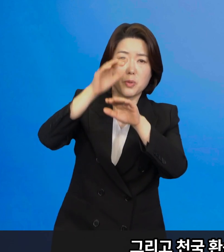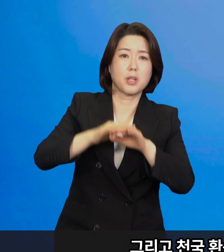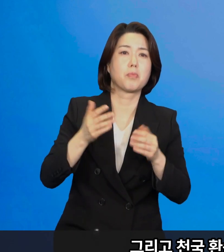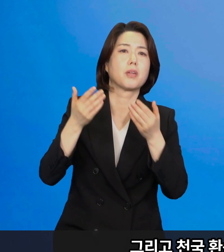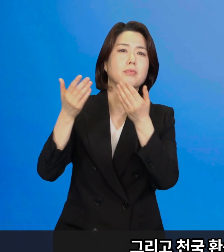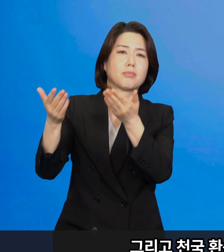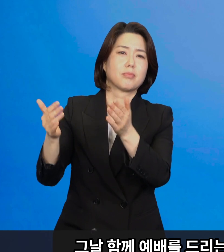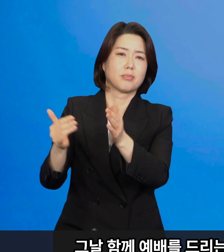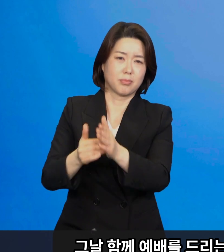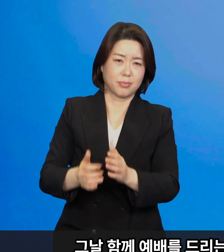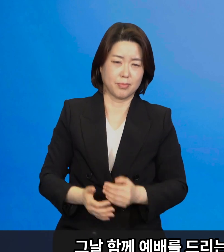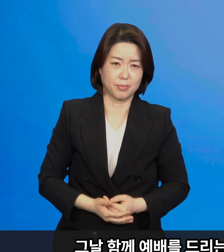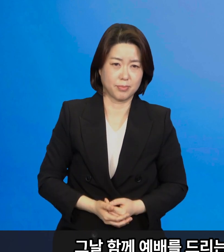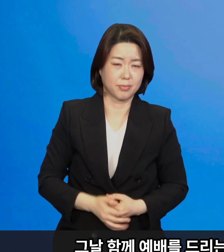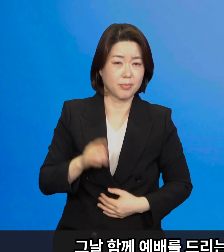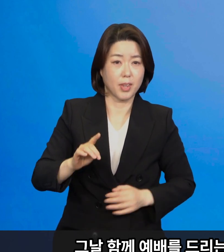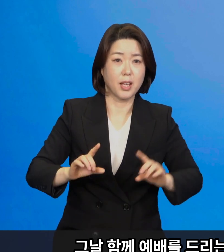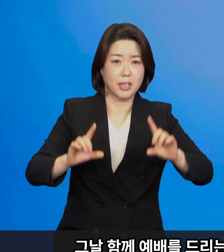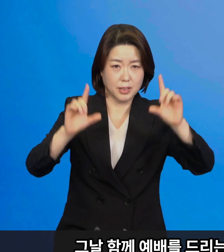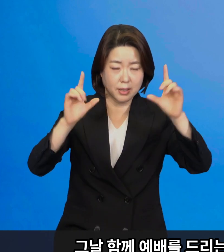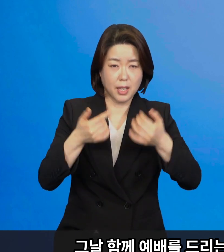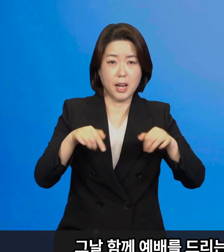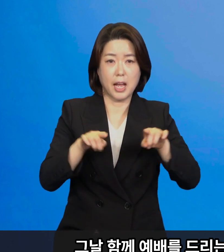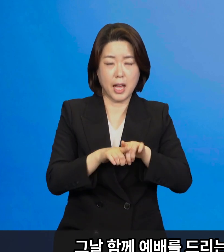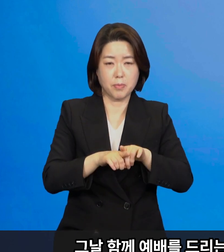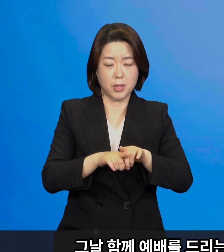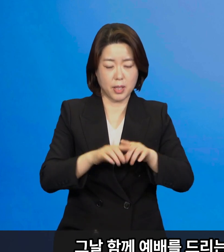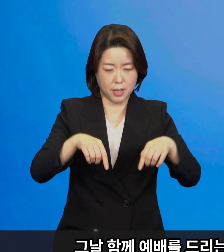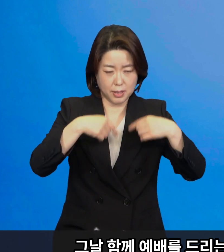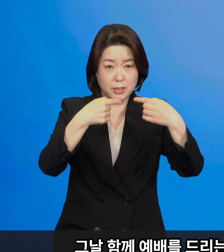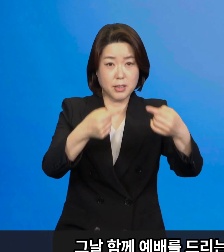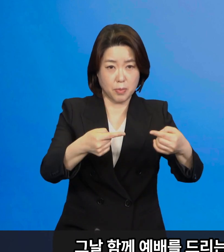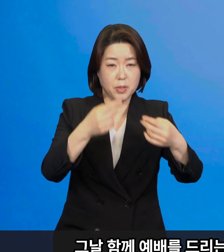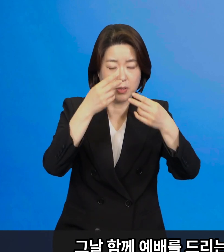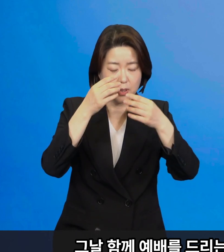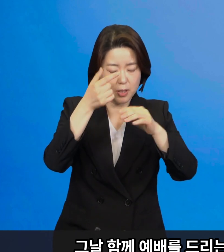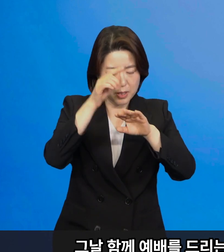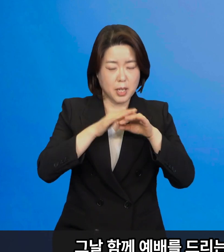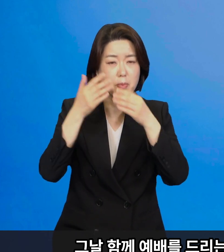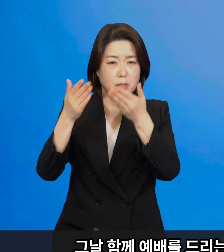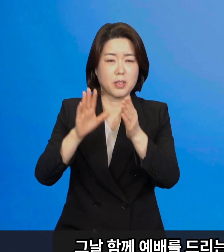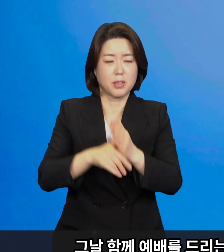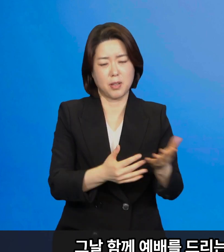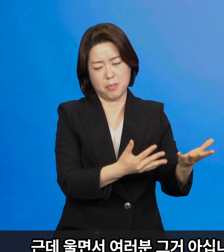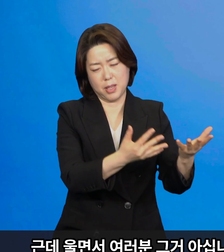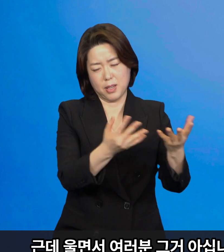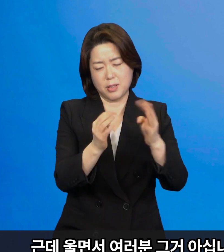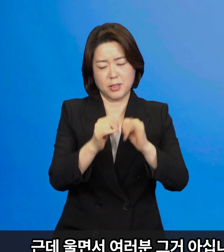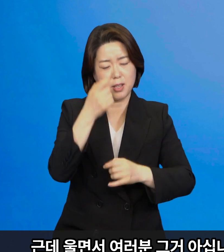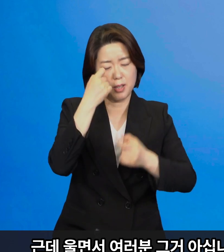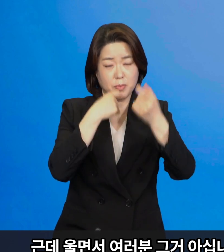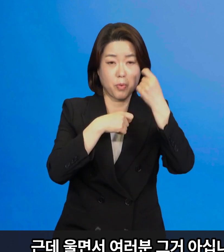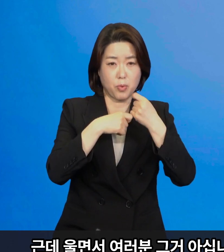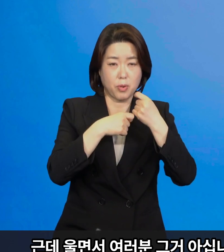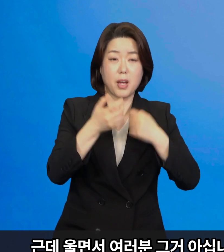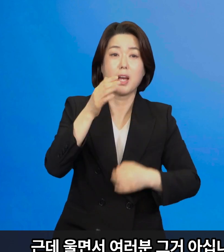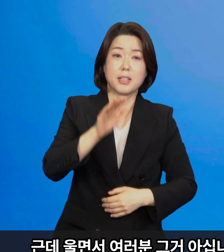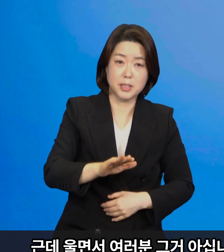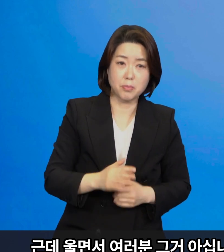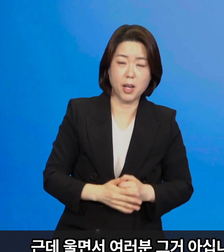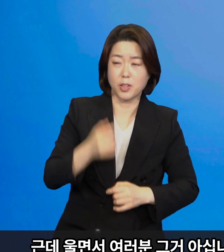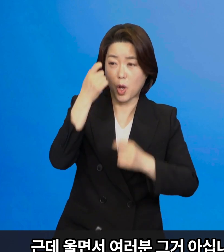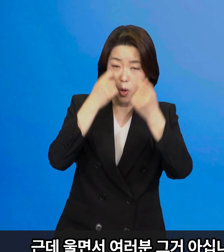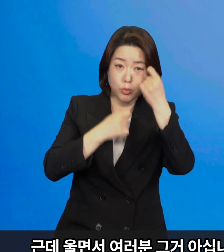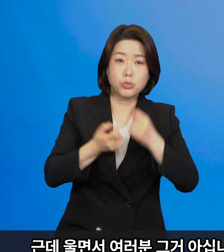드렸어요. 그날 함께 예배를 드리는데 많은 분들이 울었습니다. 근데 울면서, 여러분